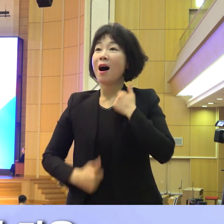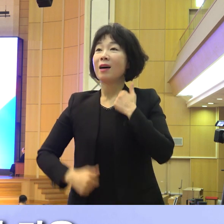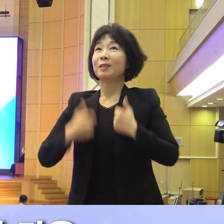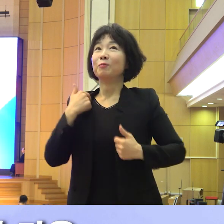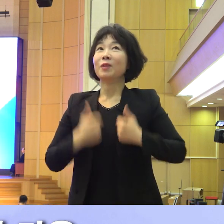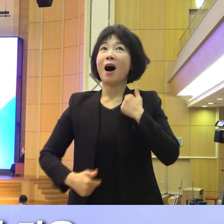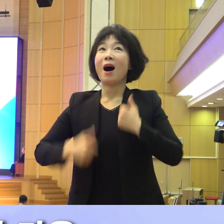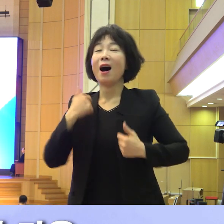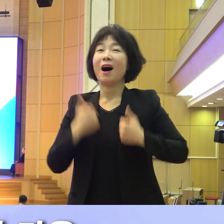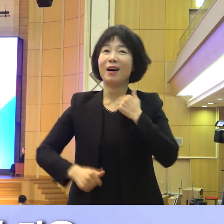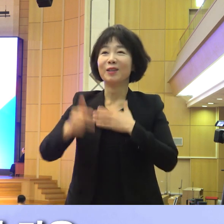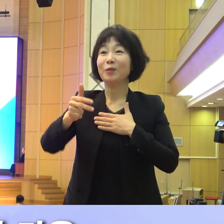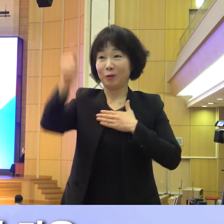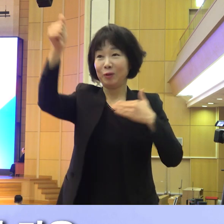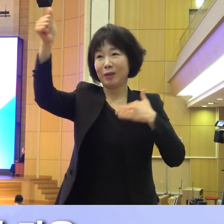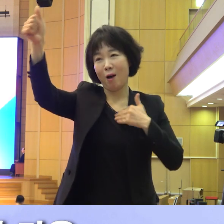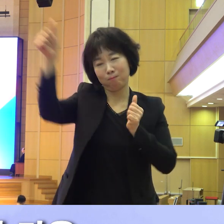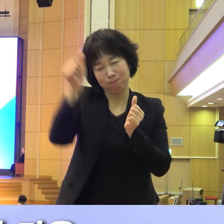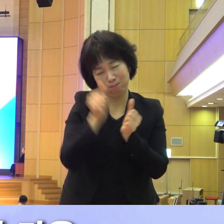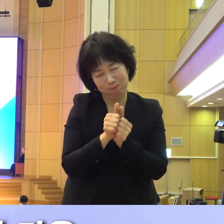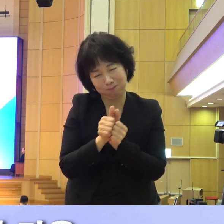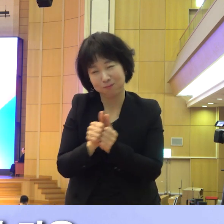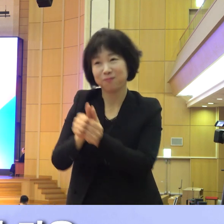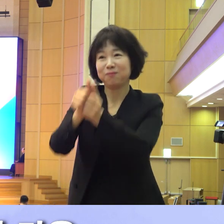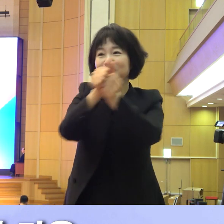기쁘다. 주 나와 늘